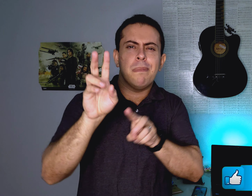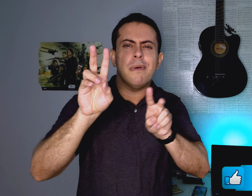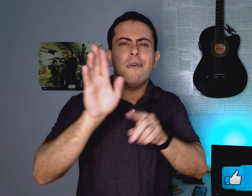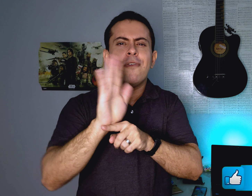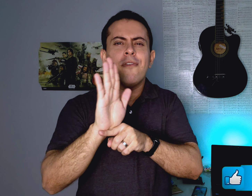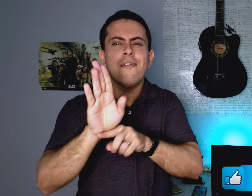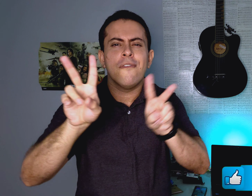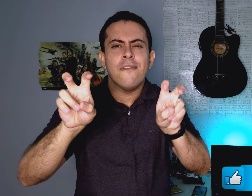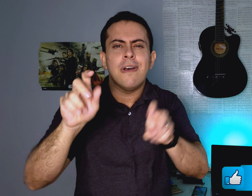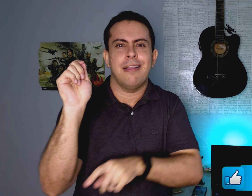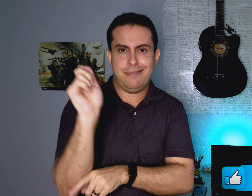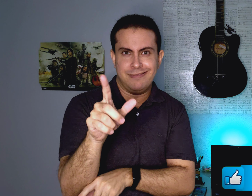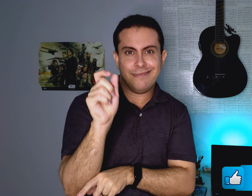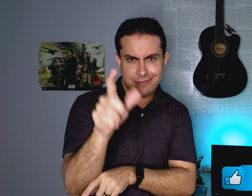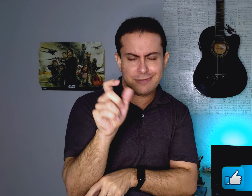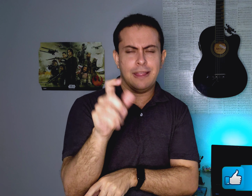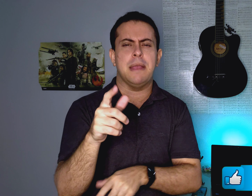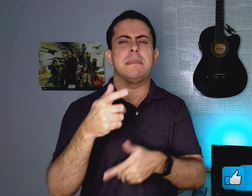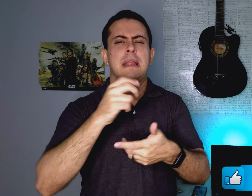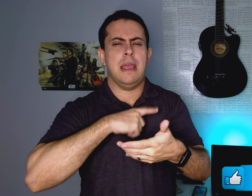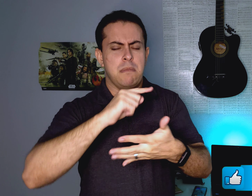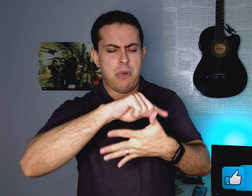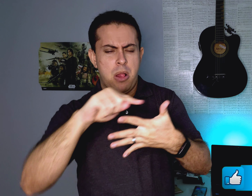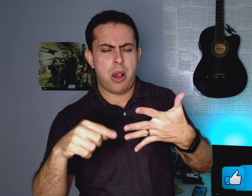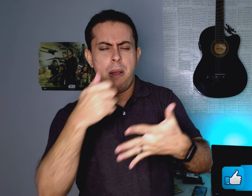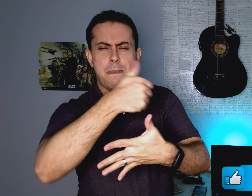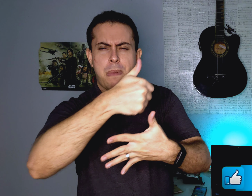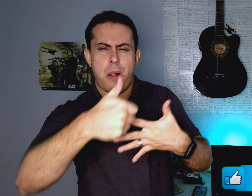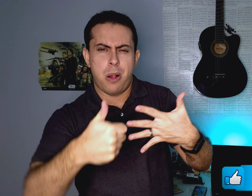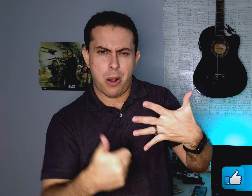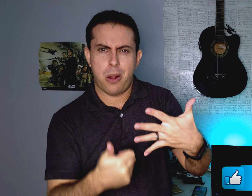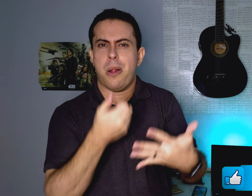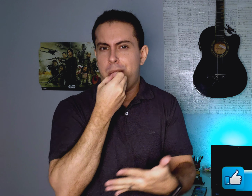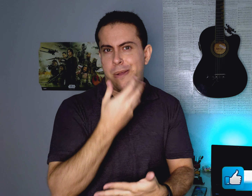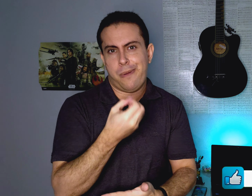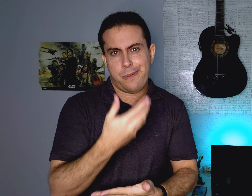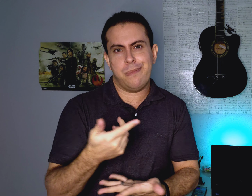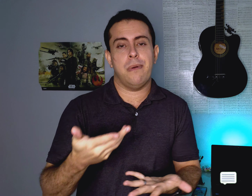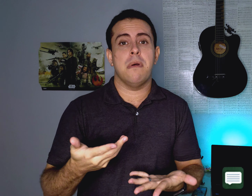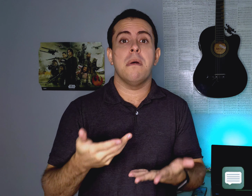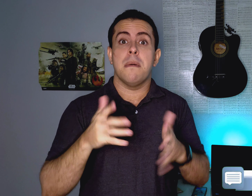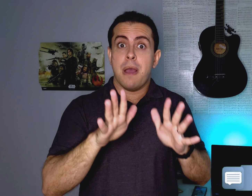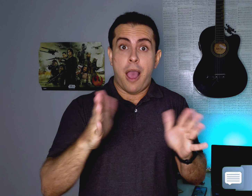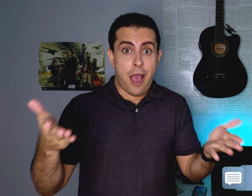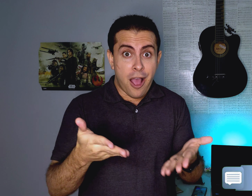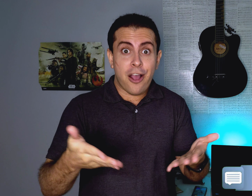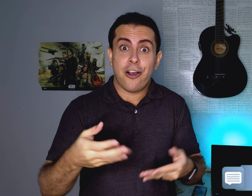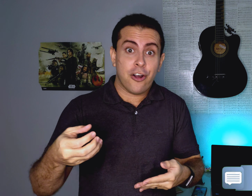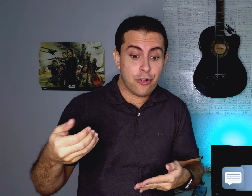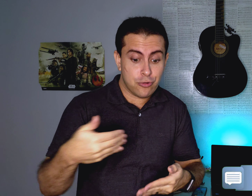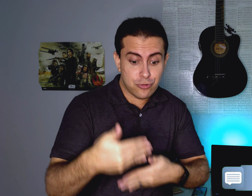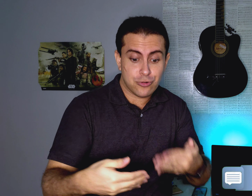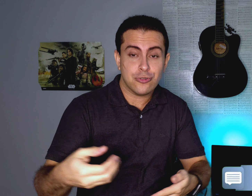Anteriormente eu postei um vídeo falando sobre o Telegram, vários pontos positivos do Telegram, mas